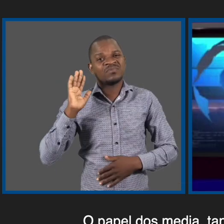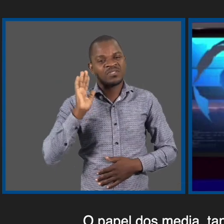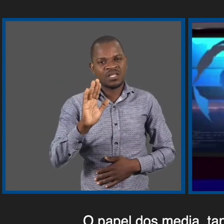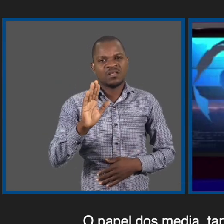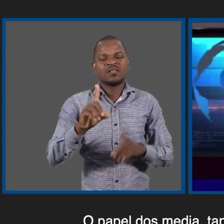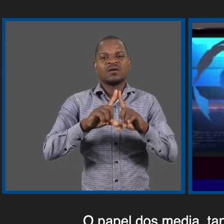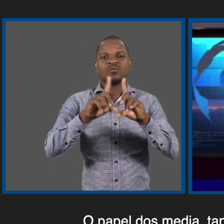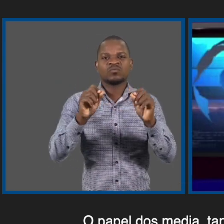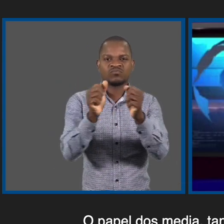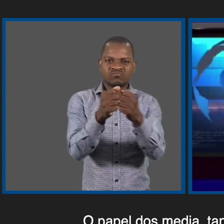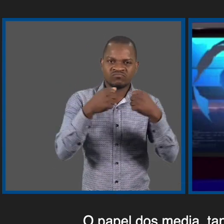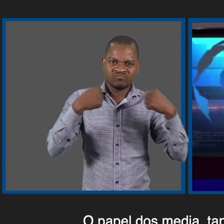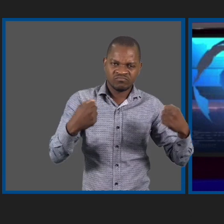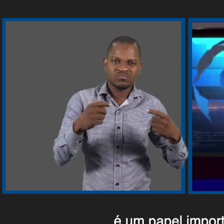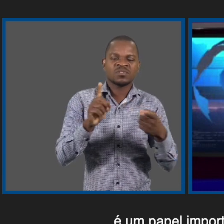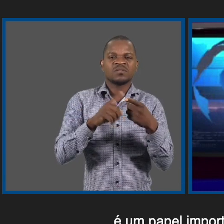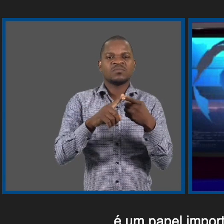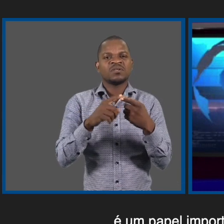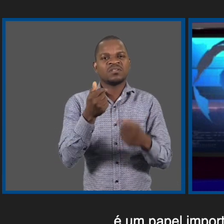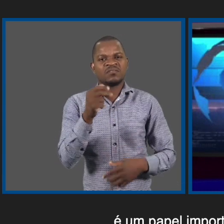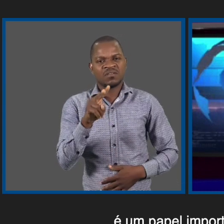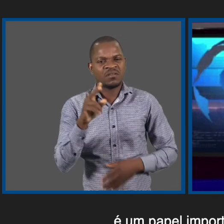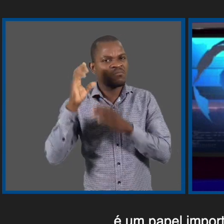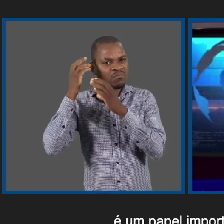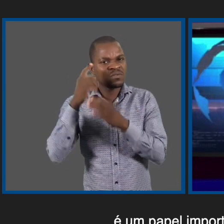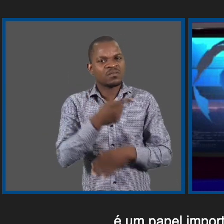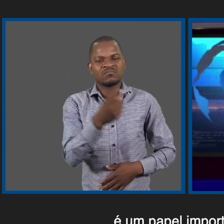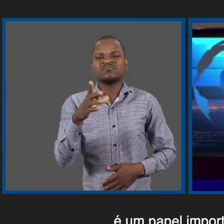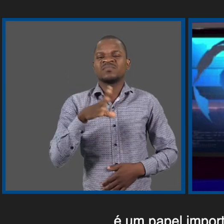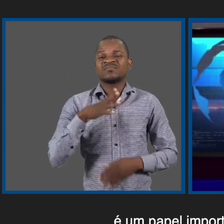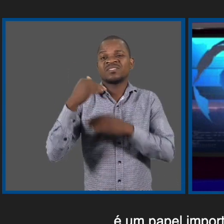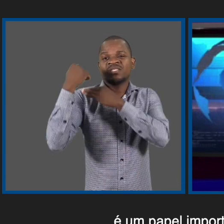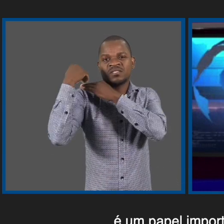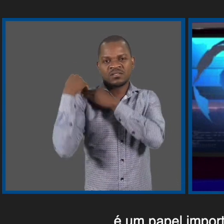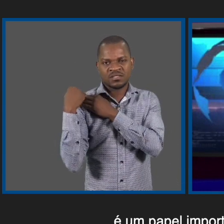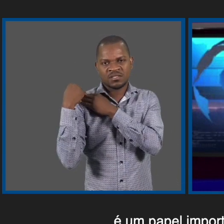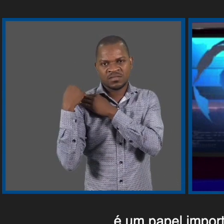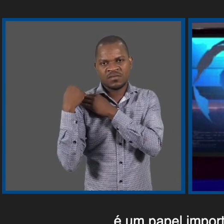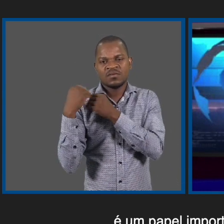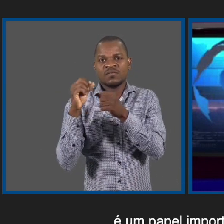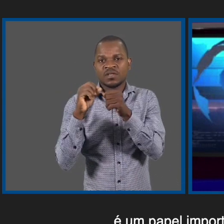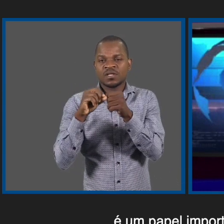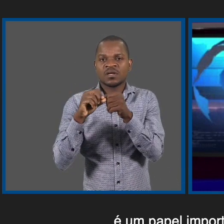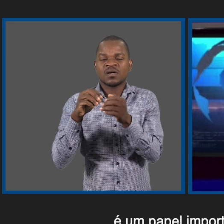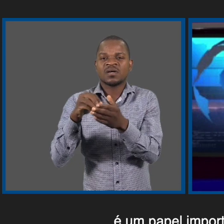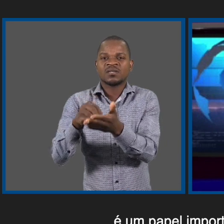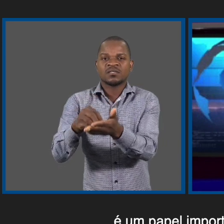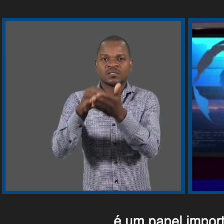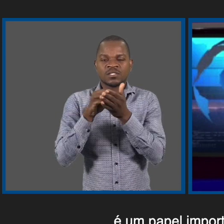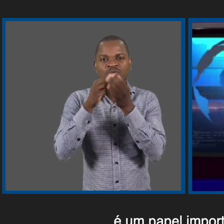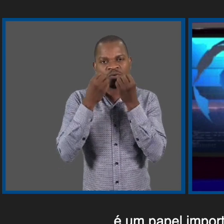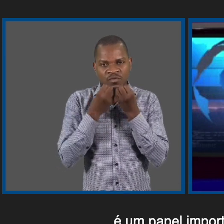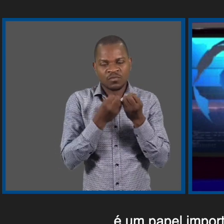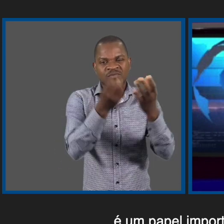tradicional como também o mídia social, têm um papel muito importante de assegurar, por um lado, a